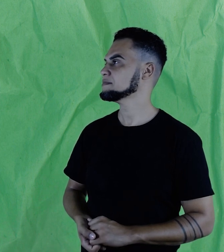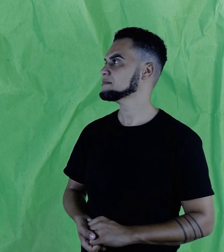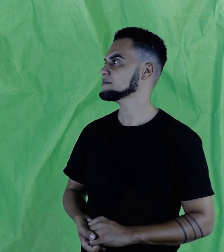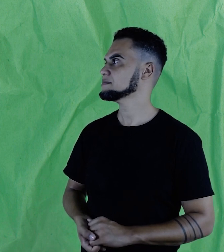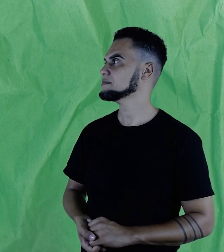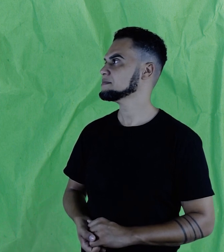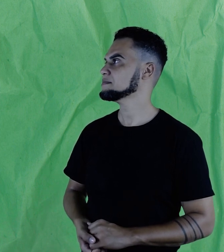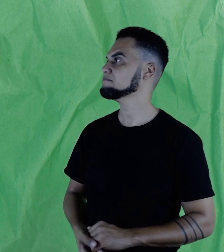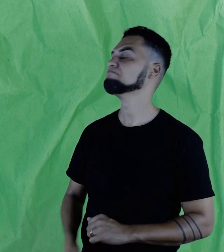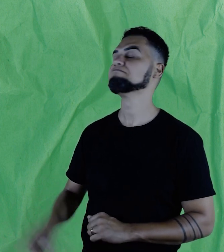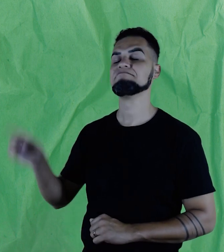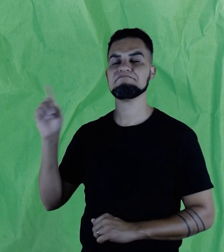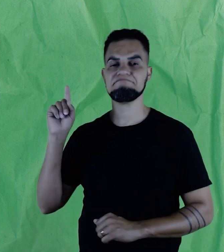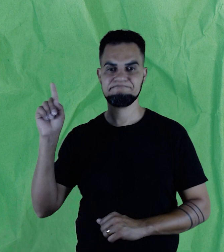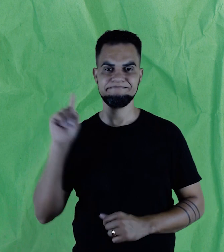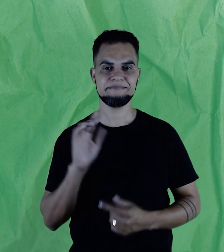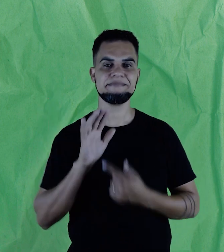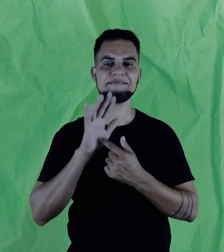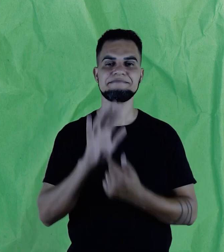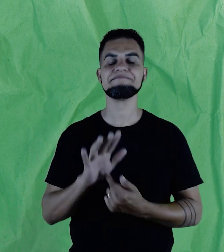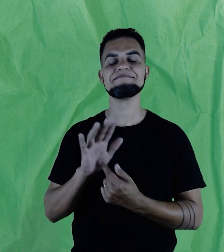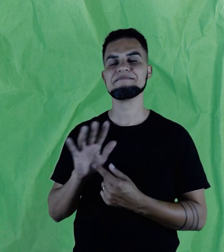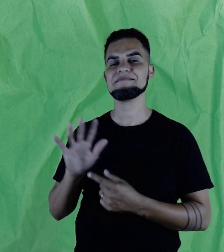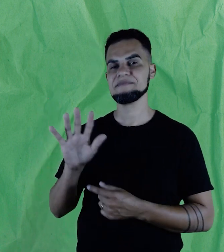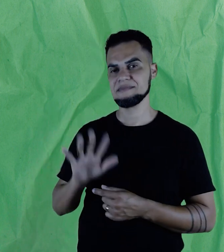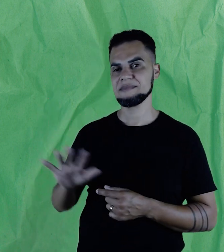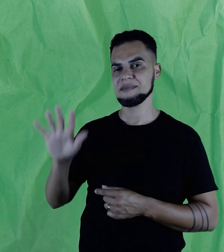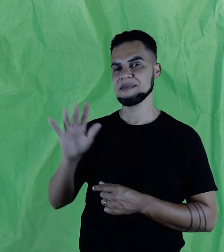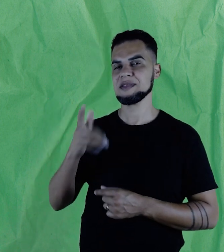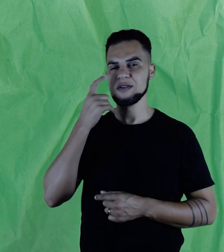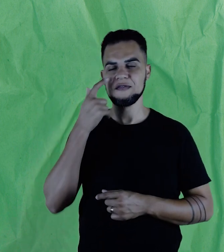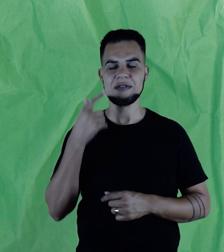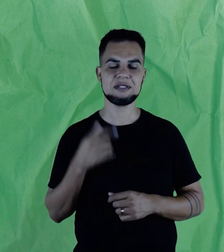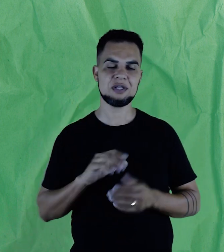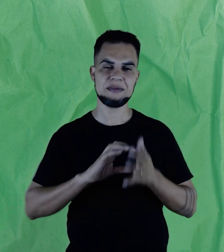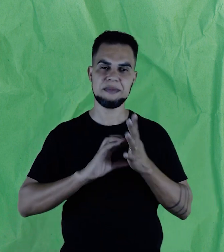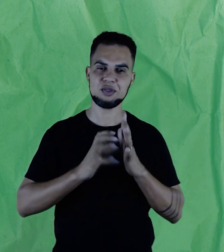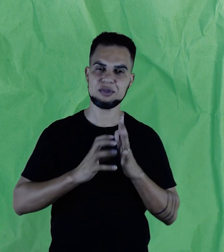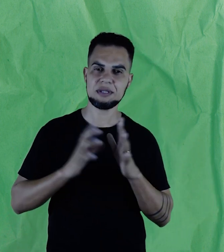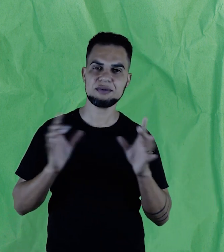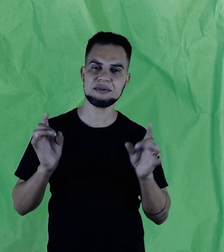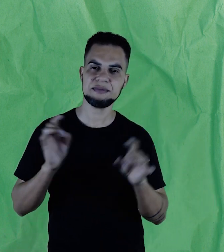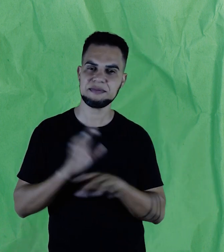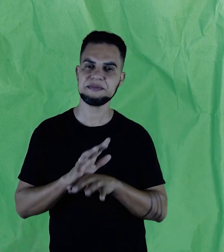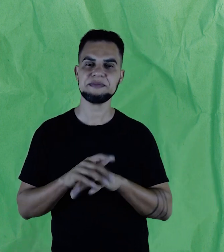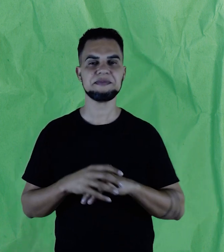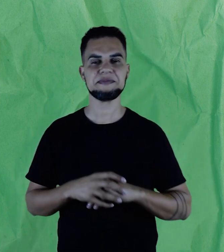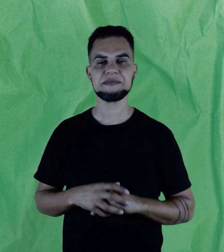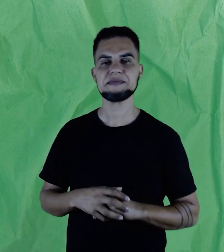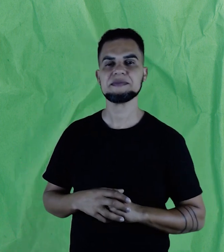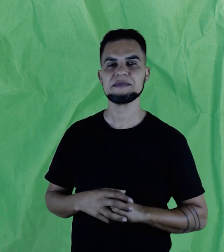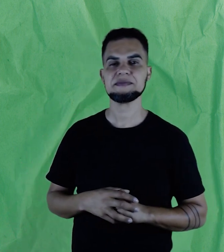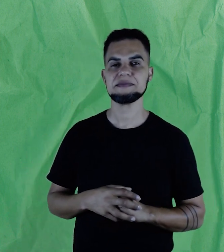Então, ele vai provisionar aqui o Cloud Firestore, que vai ser a nossa base de dados.